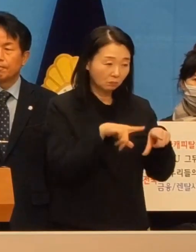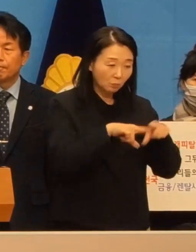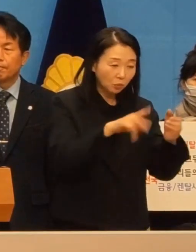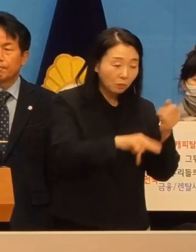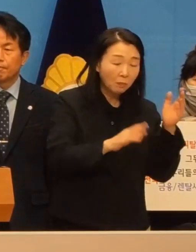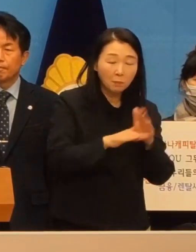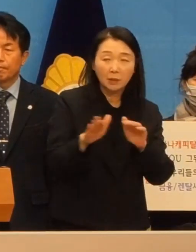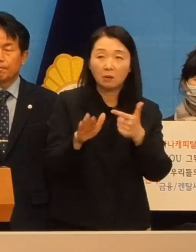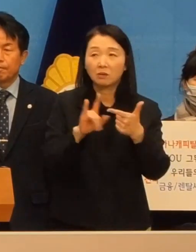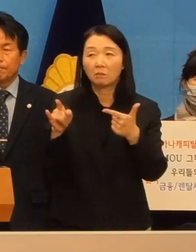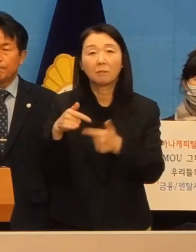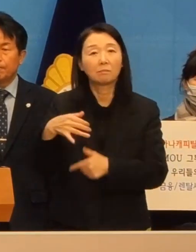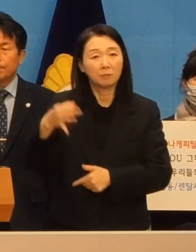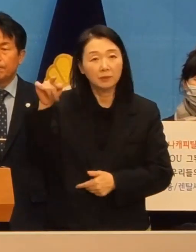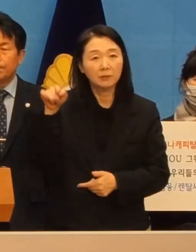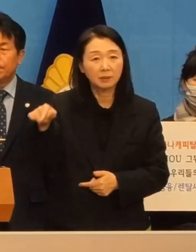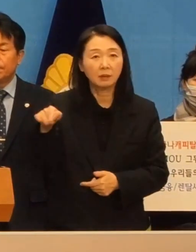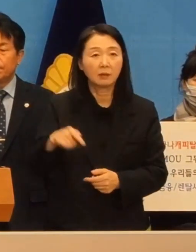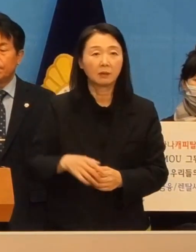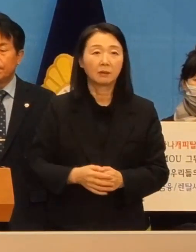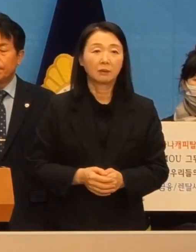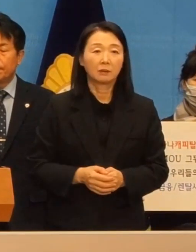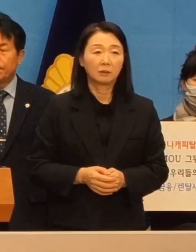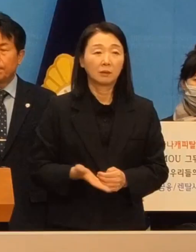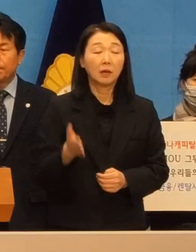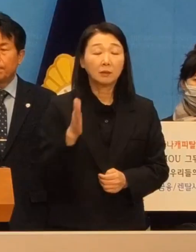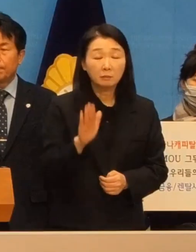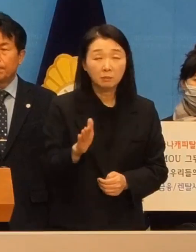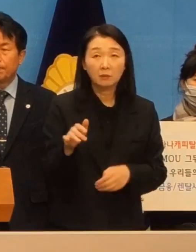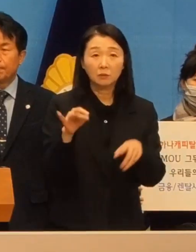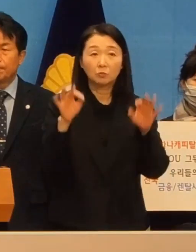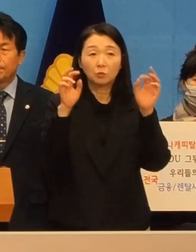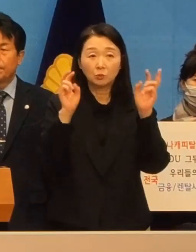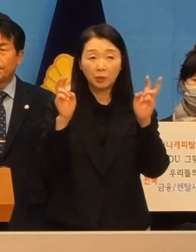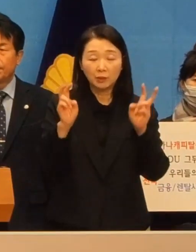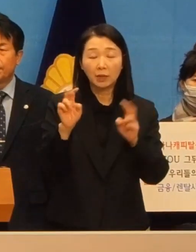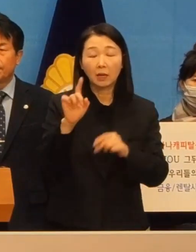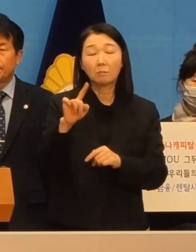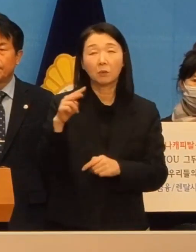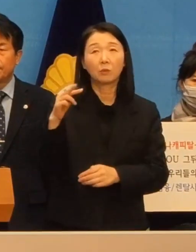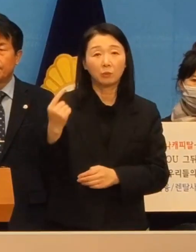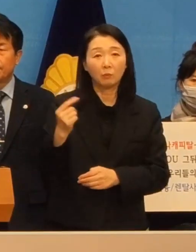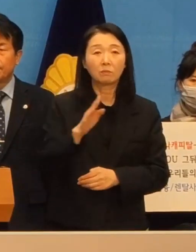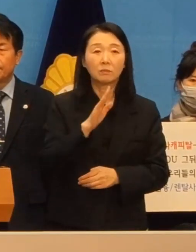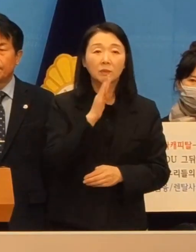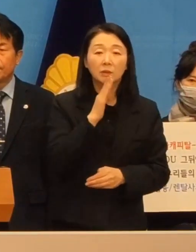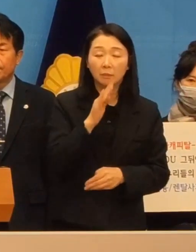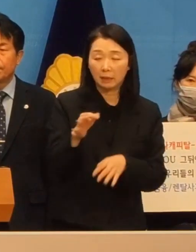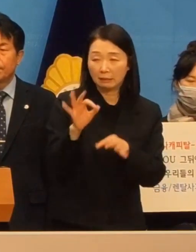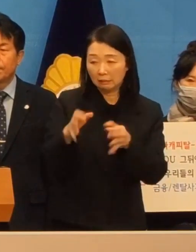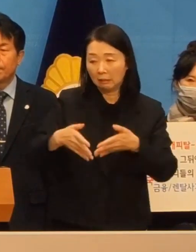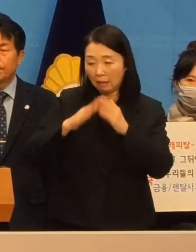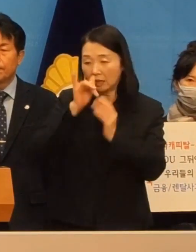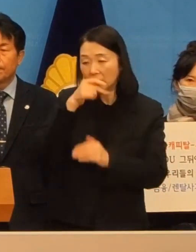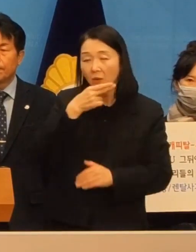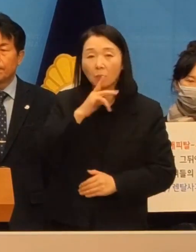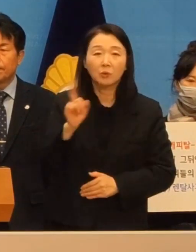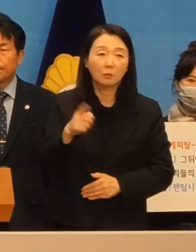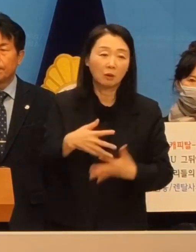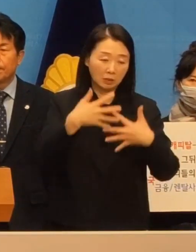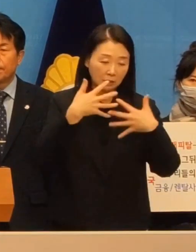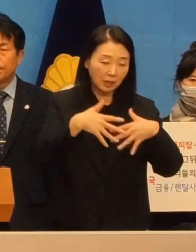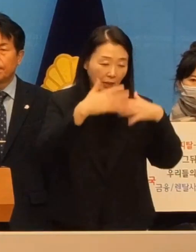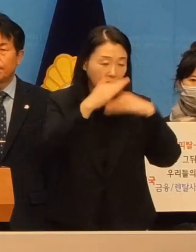6배 이상 부풀려졌습니다. 그런데도 금융사는 단 한 번도 실제로 장비가 설치되었는지 계약